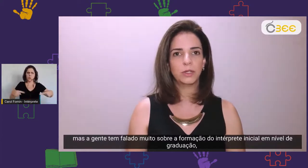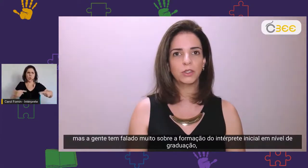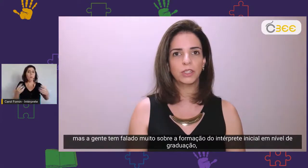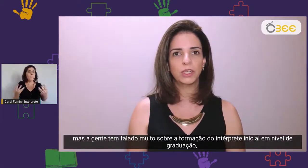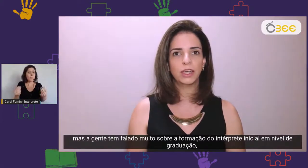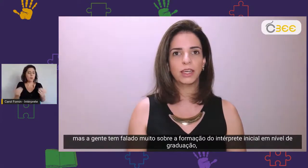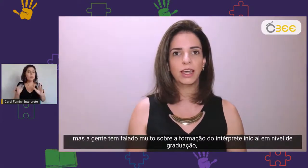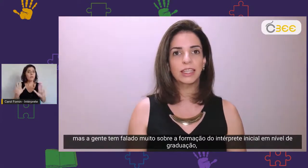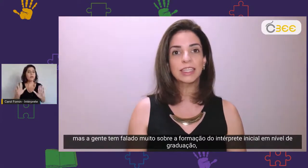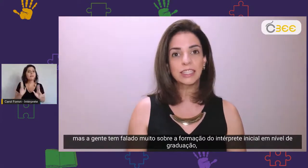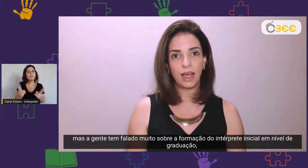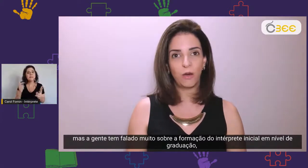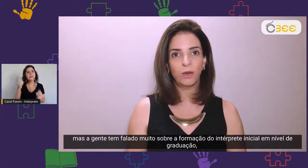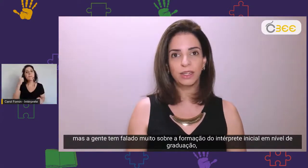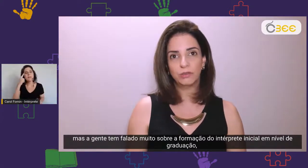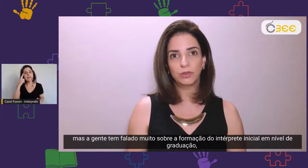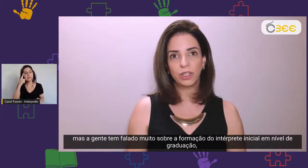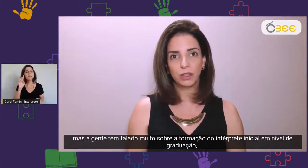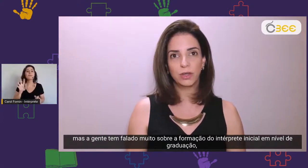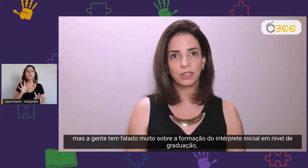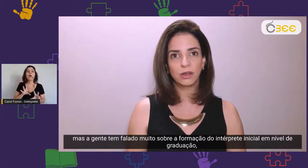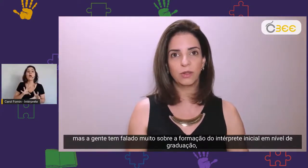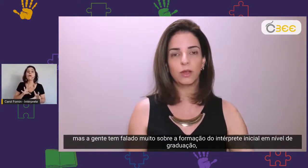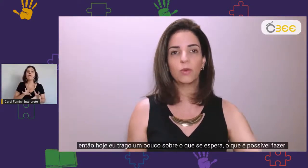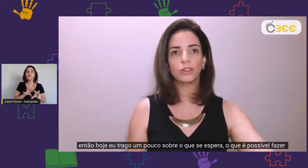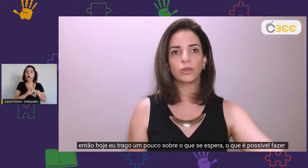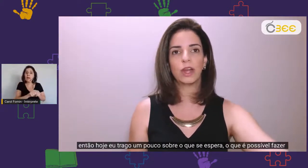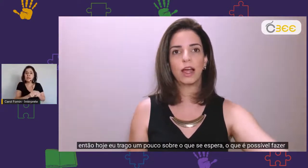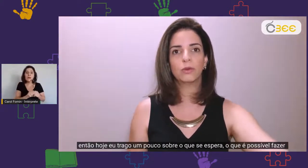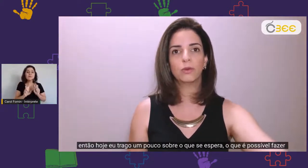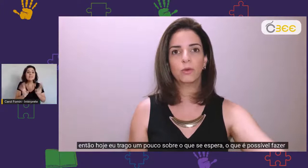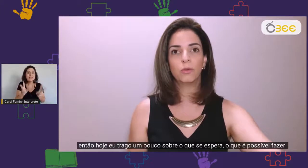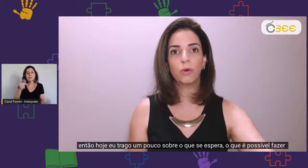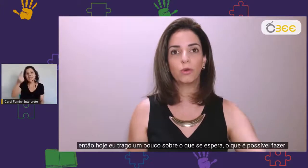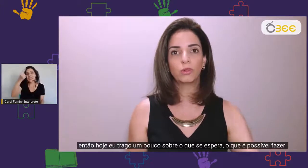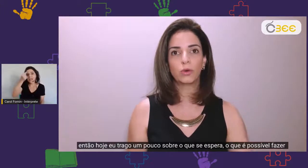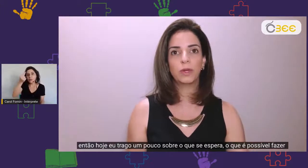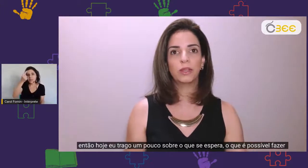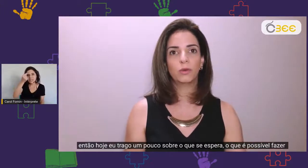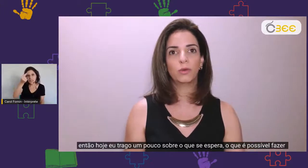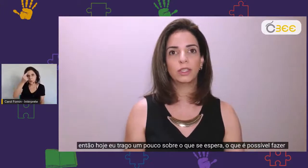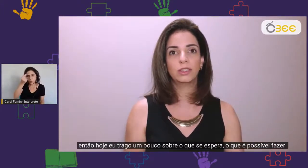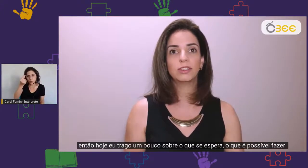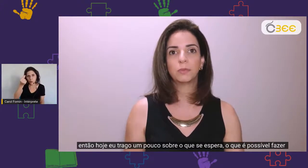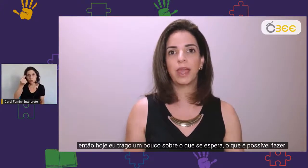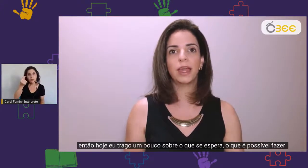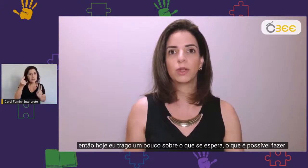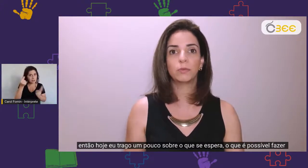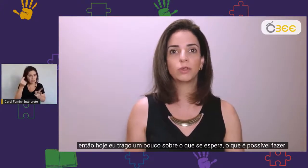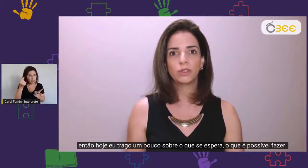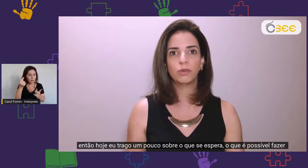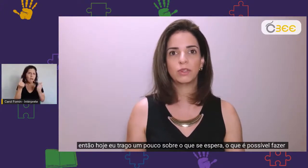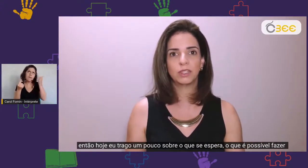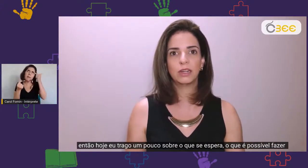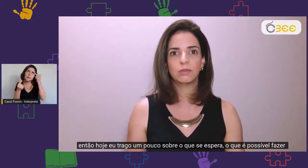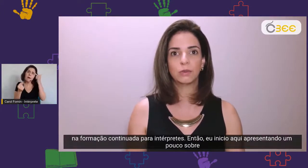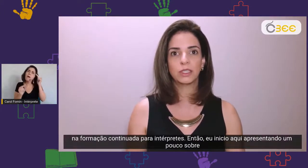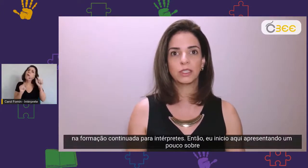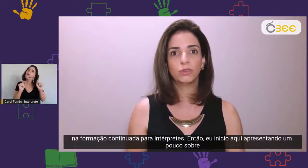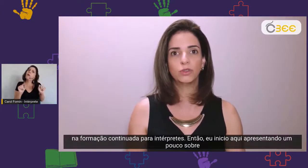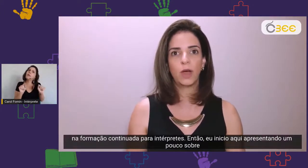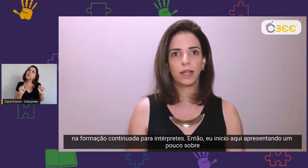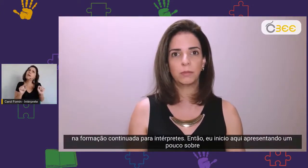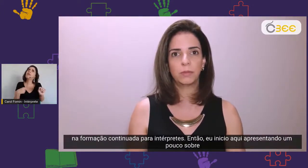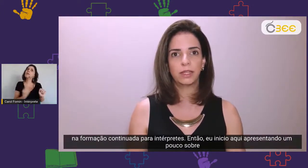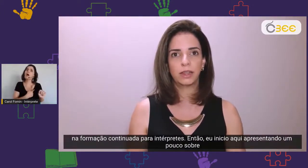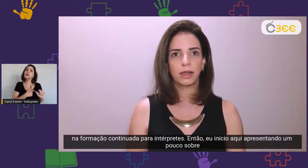do intérprete inicial, em nível de graduação. Então, hoje eu trago um pouco sobre o que se espera, o que é possível fazer na